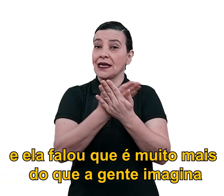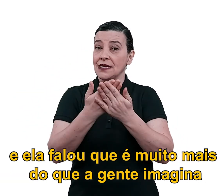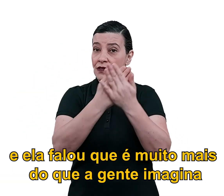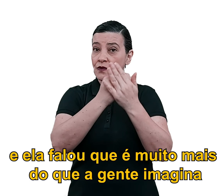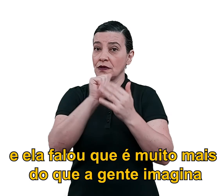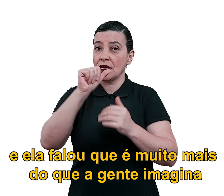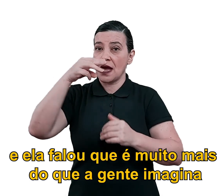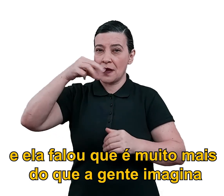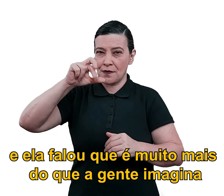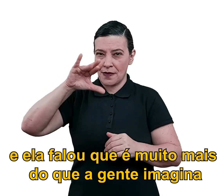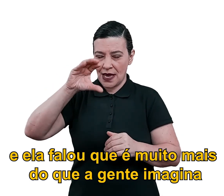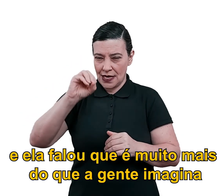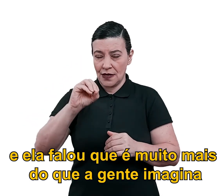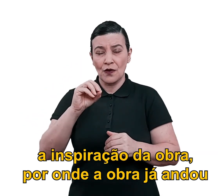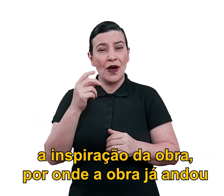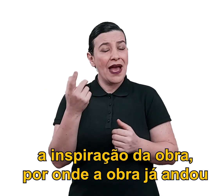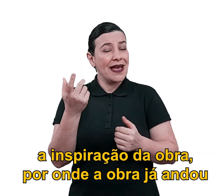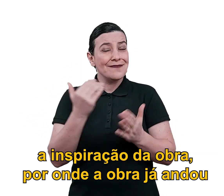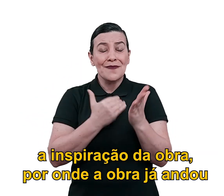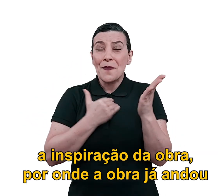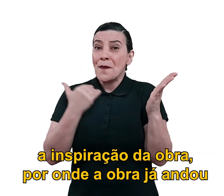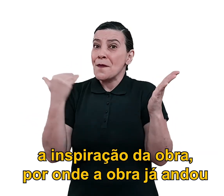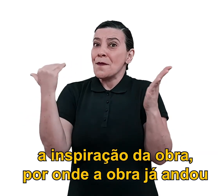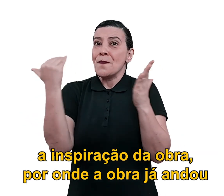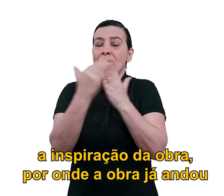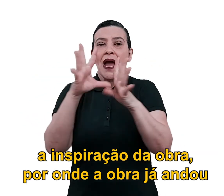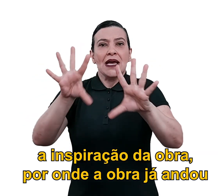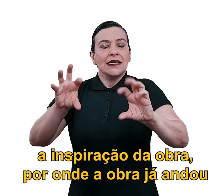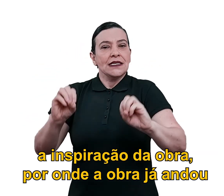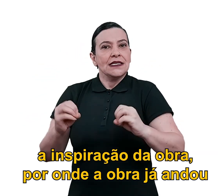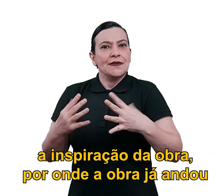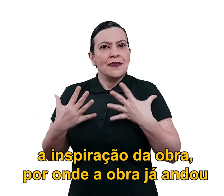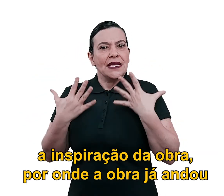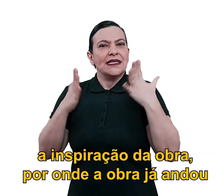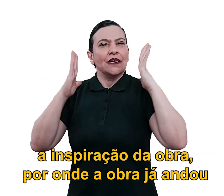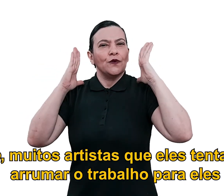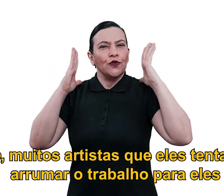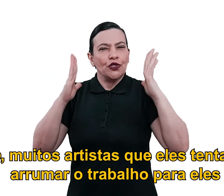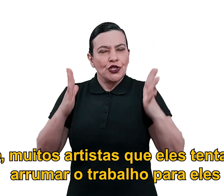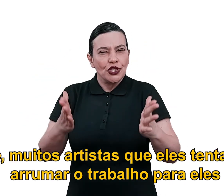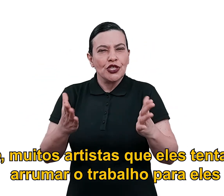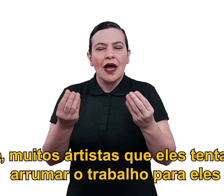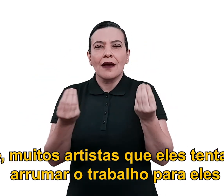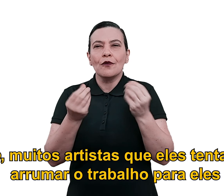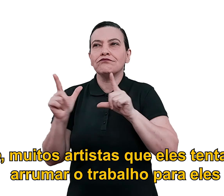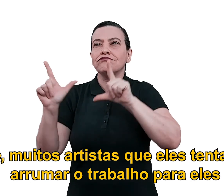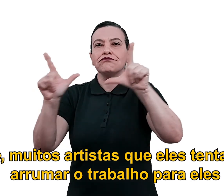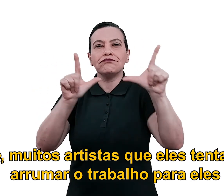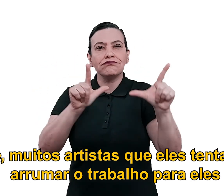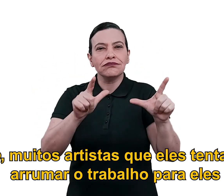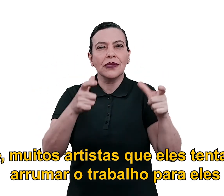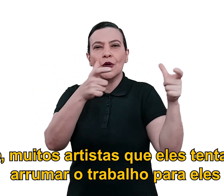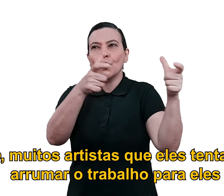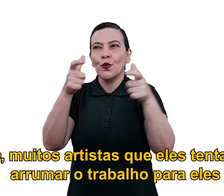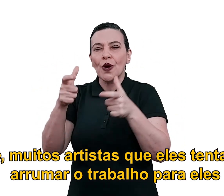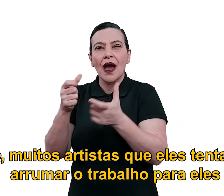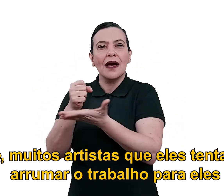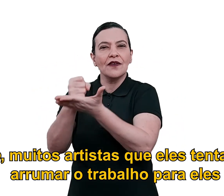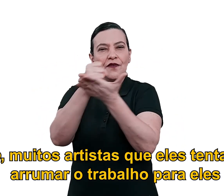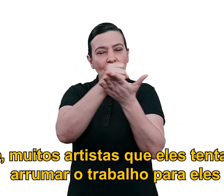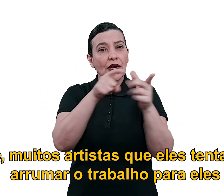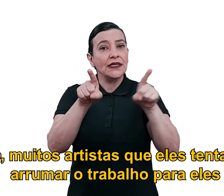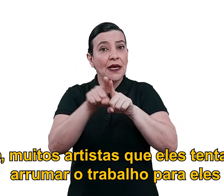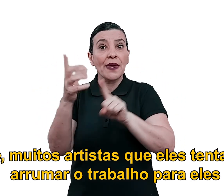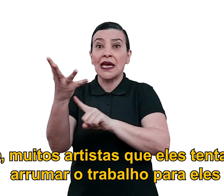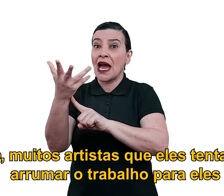é muito mais do que a gente imagina, a inspiração da obra, por onde a obra já andou, tipo, muitos artistas que eles